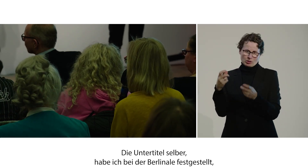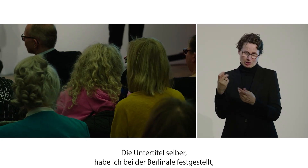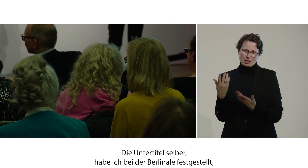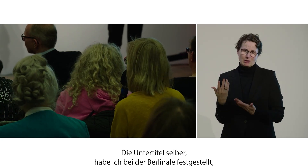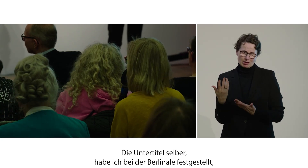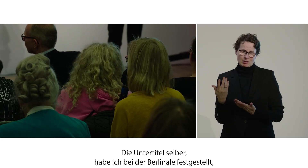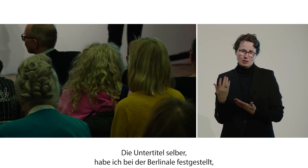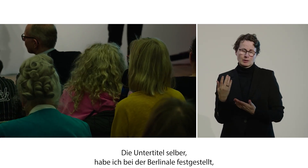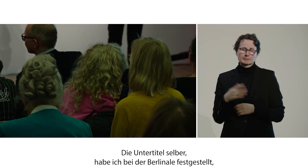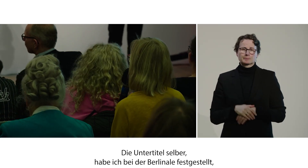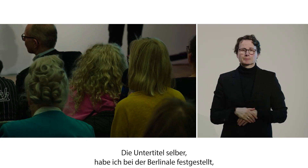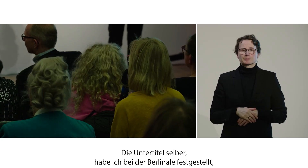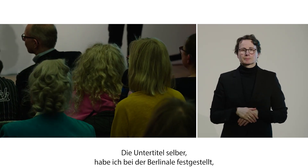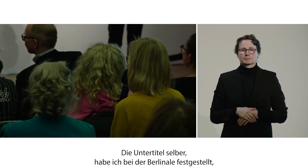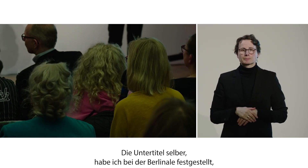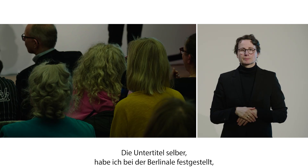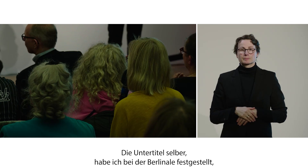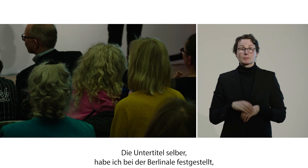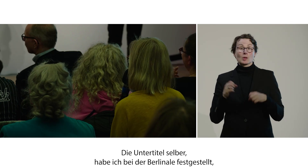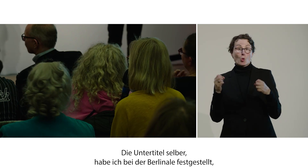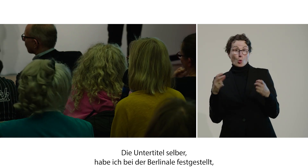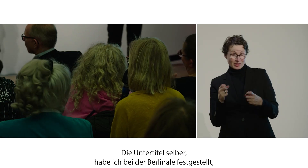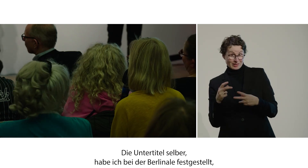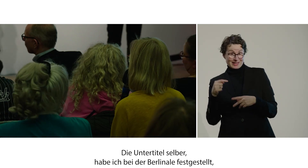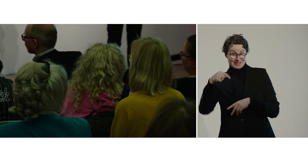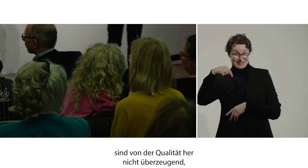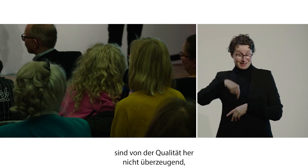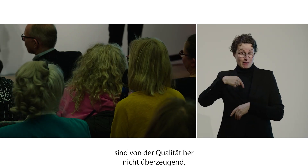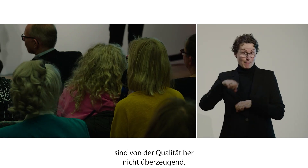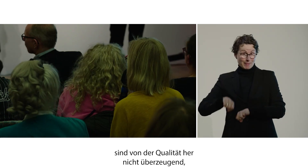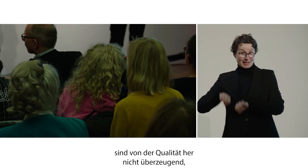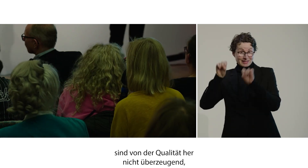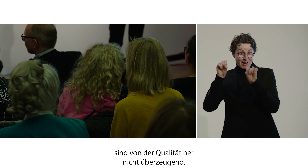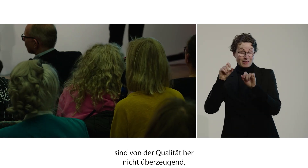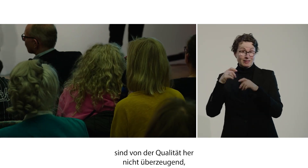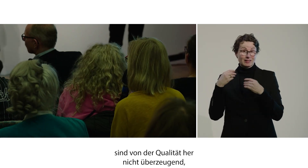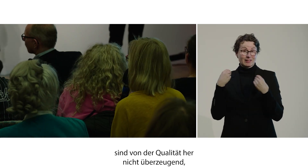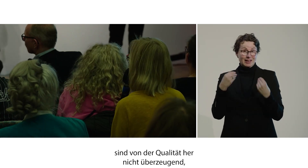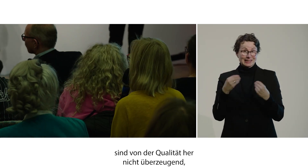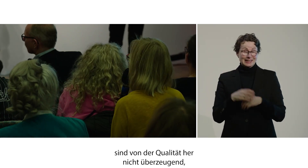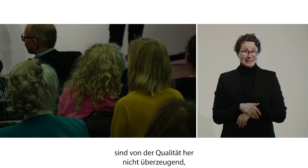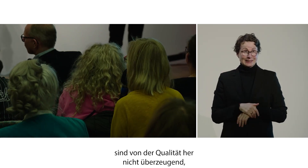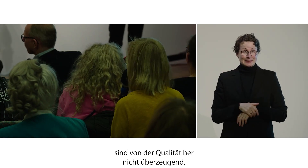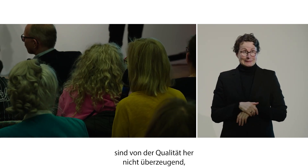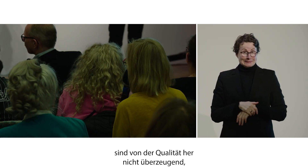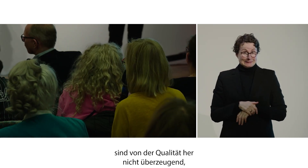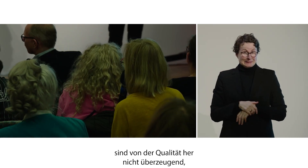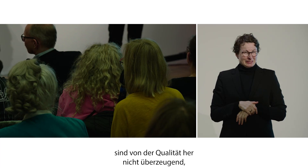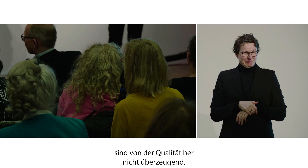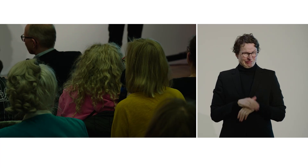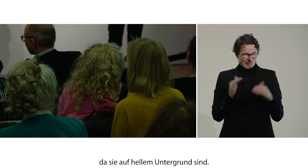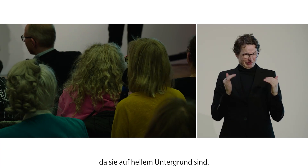Untertitel selber, habe ich bei der Berlinale festgestellt, sind von der Qualität her nicht